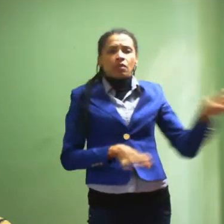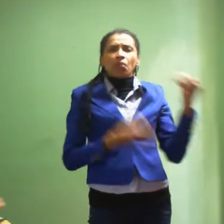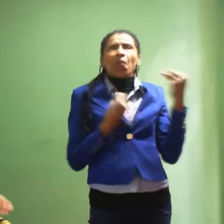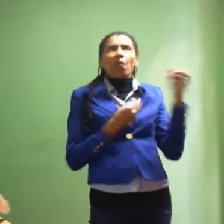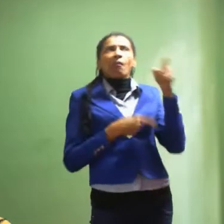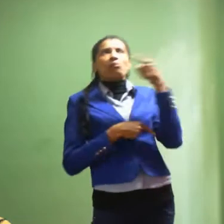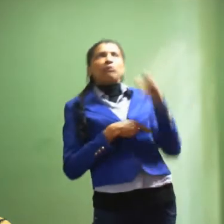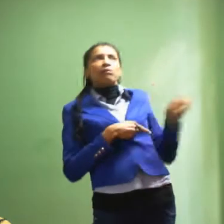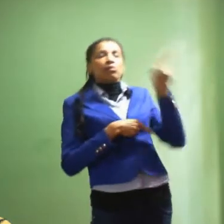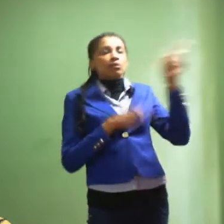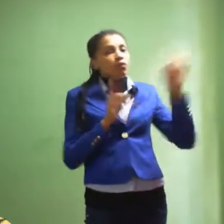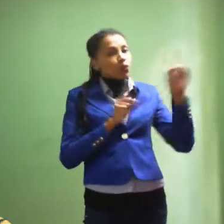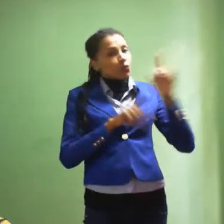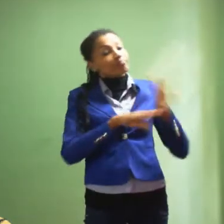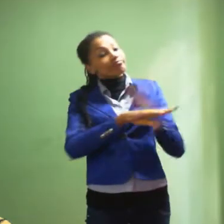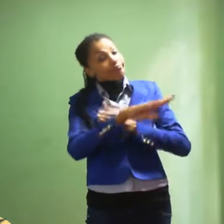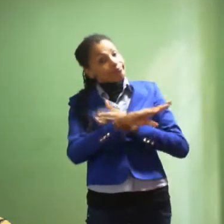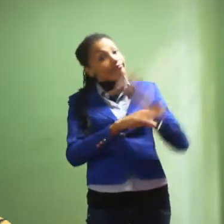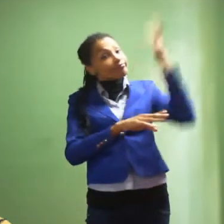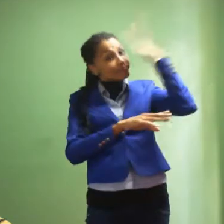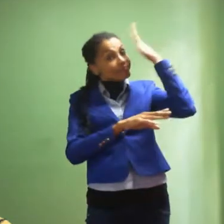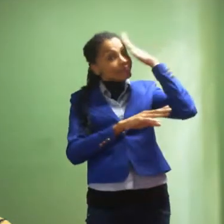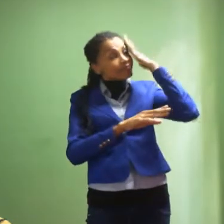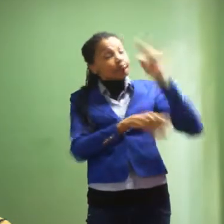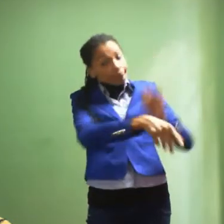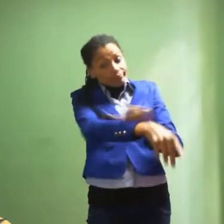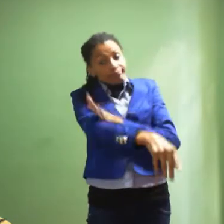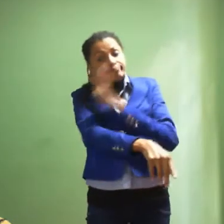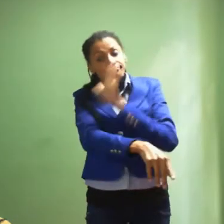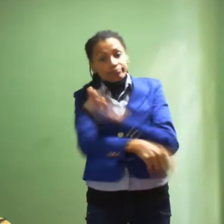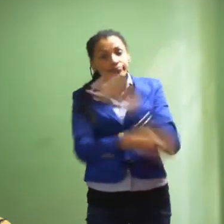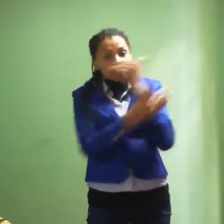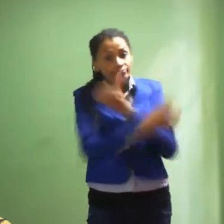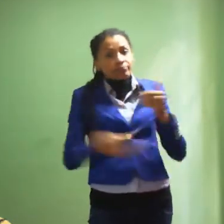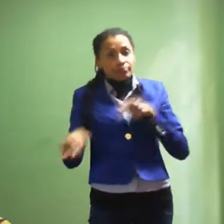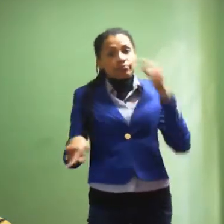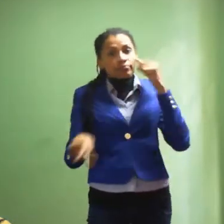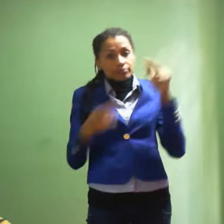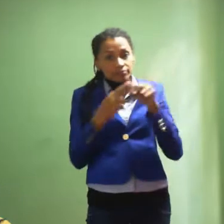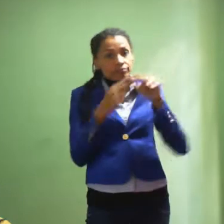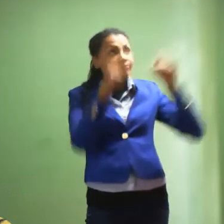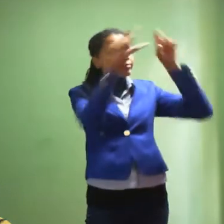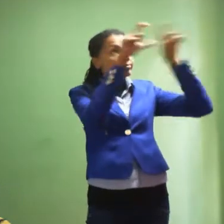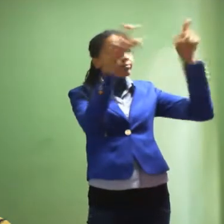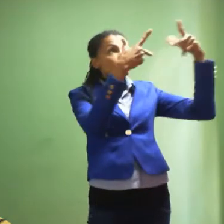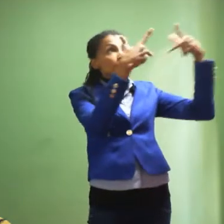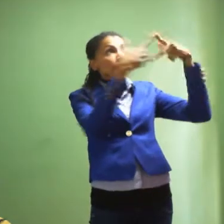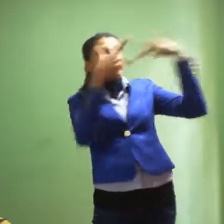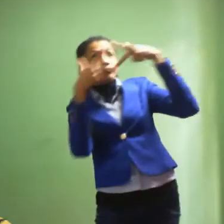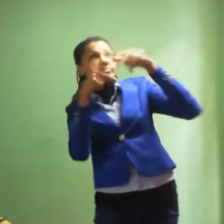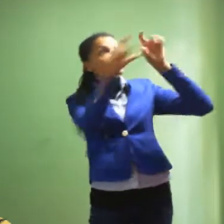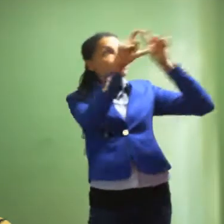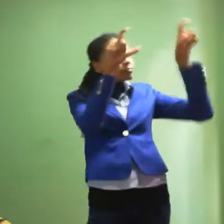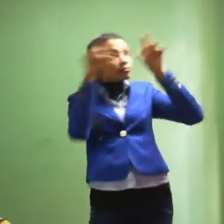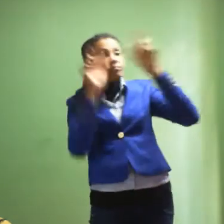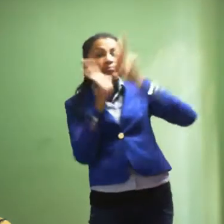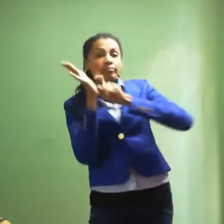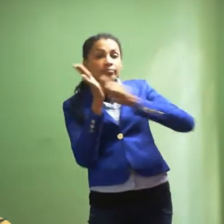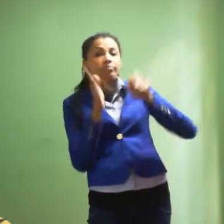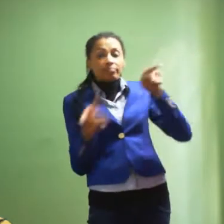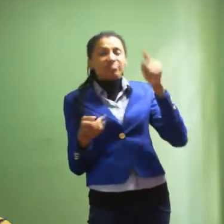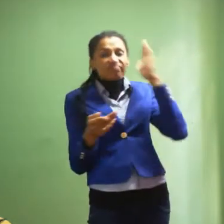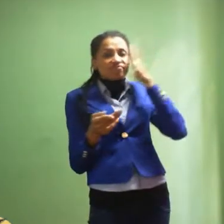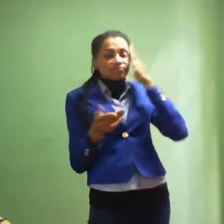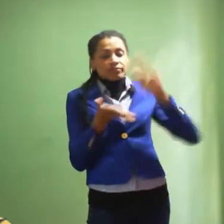lo que decíamos al comienzo, es una presencia significativa para ellos. Cada uno de esos cartelitos que están puestos en el salón de clase tienen un sentido